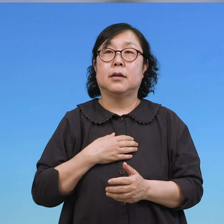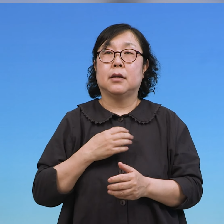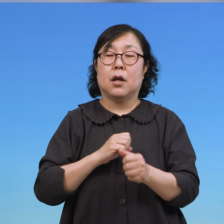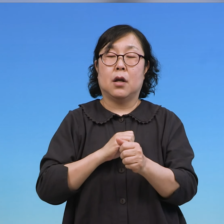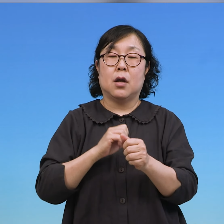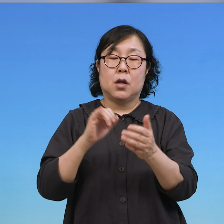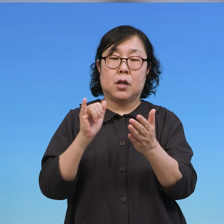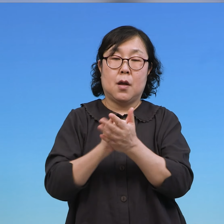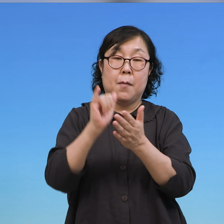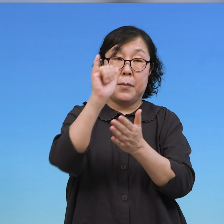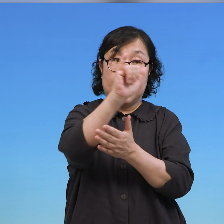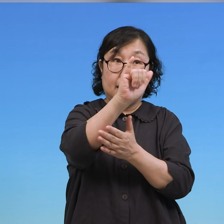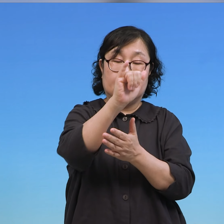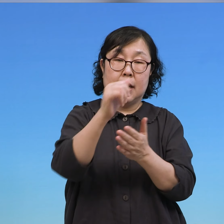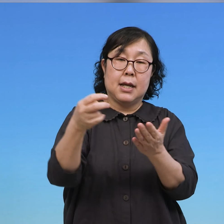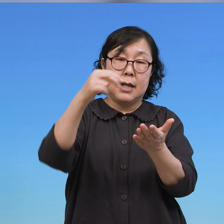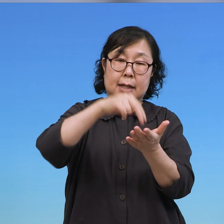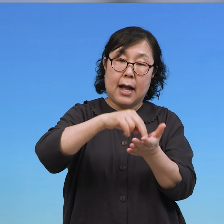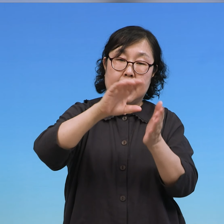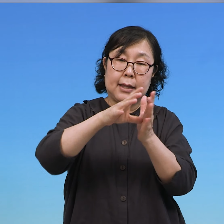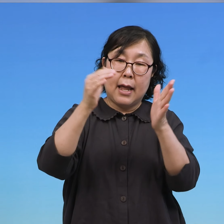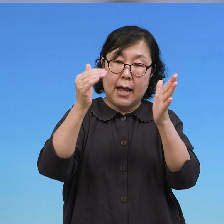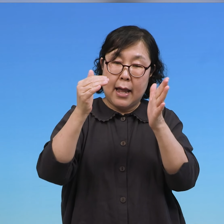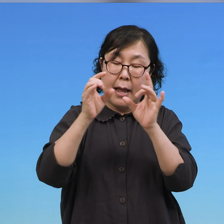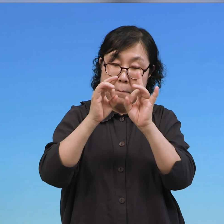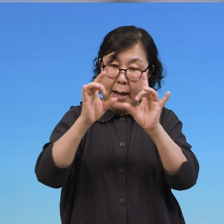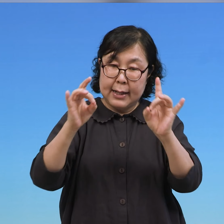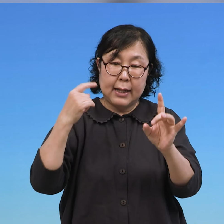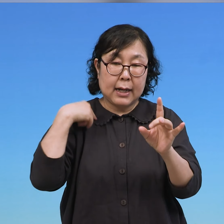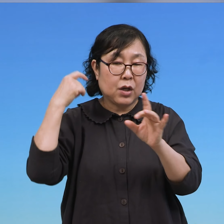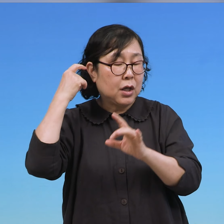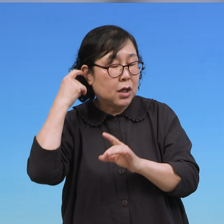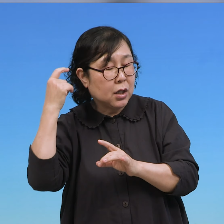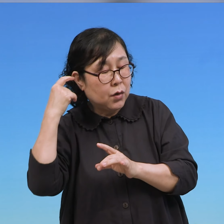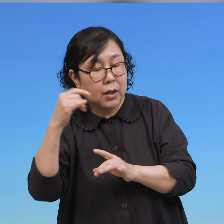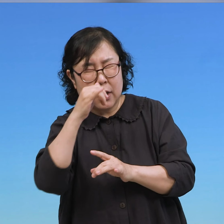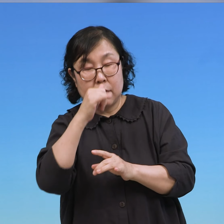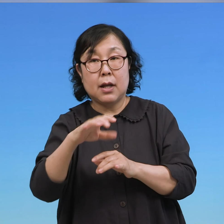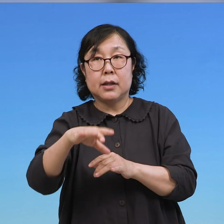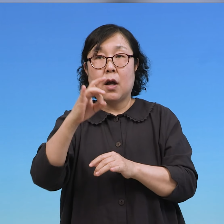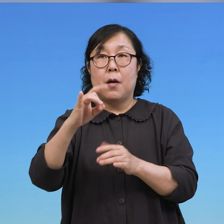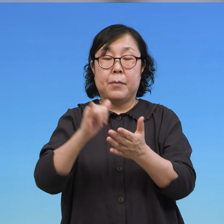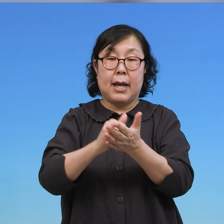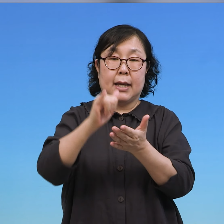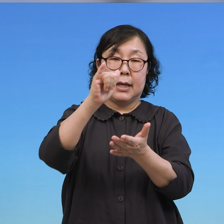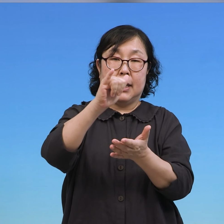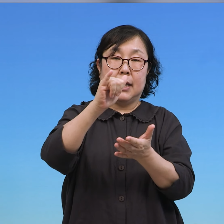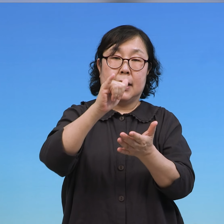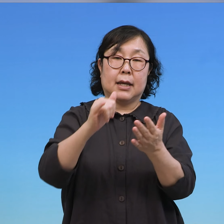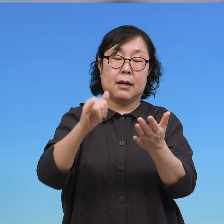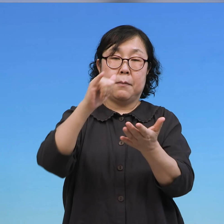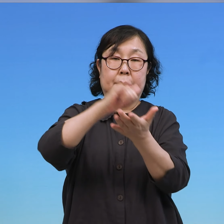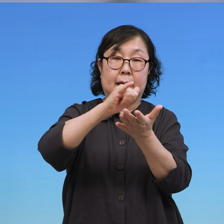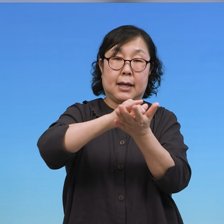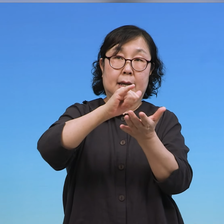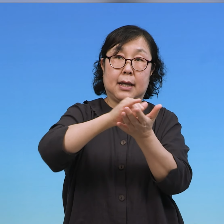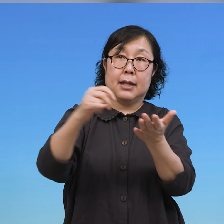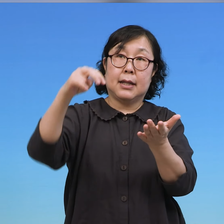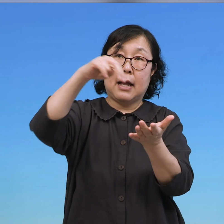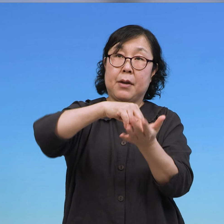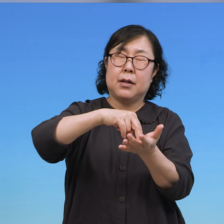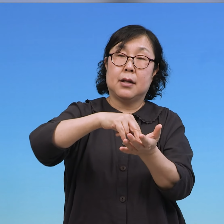됐지만 코로나 때문에 비행기를 탈 때마다 귀를 기울이며 교훈을 받는 대목이 하나 있습니다. 맨 처음에 비행기를 타면